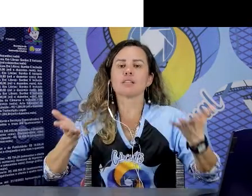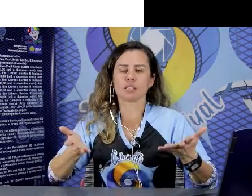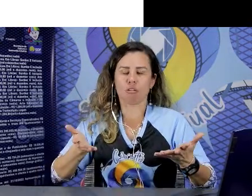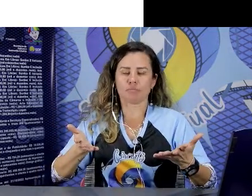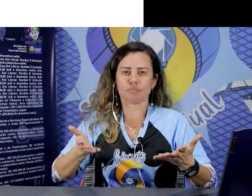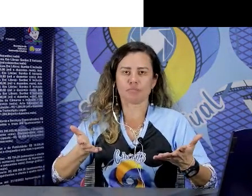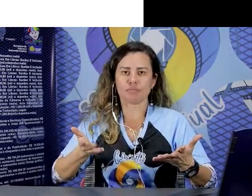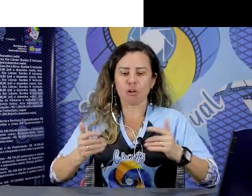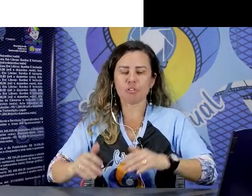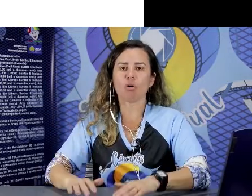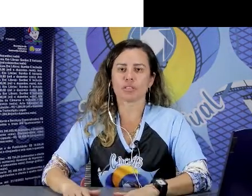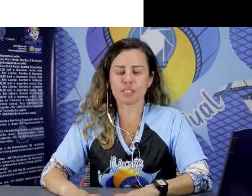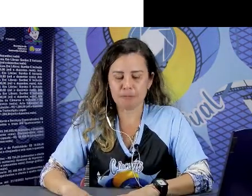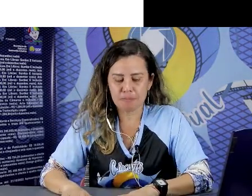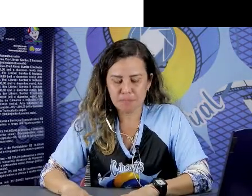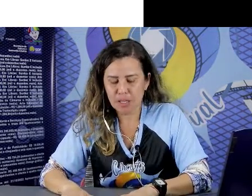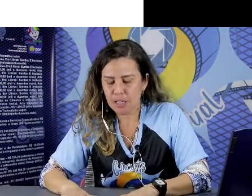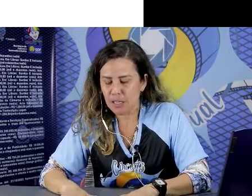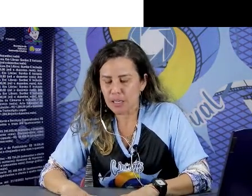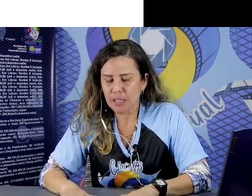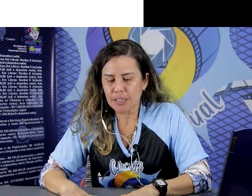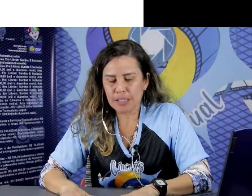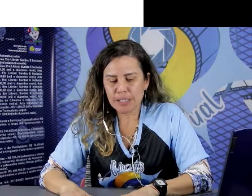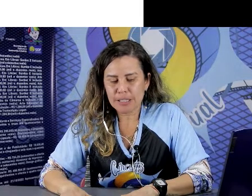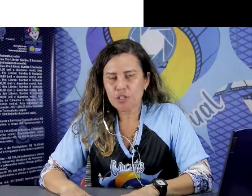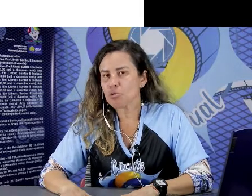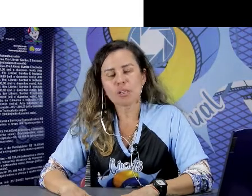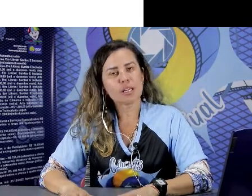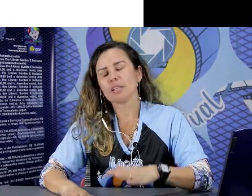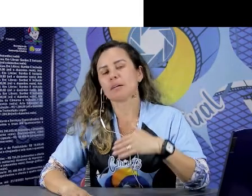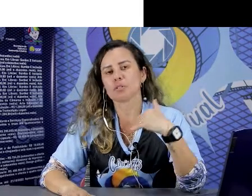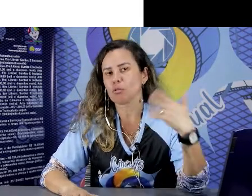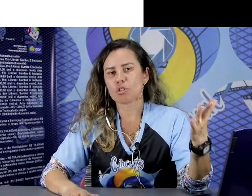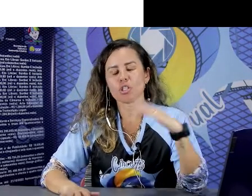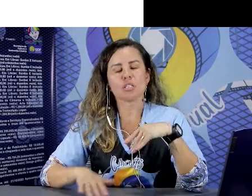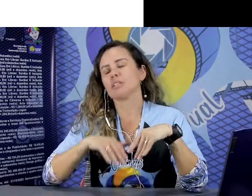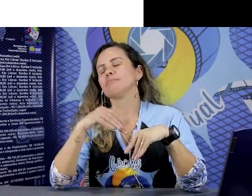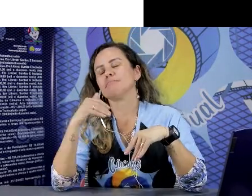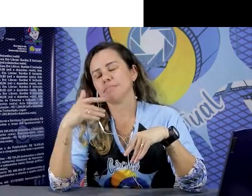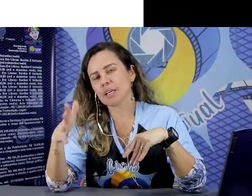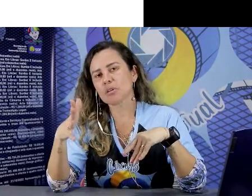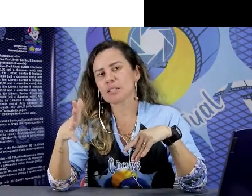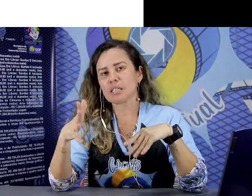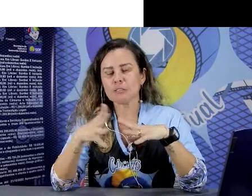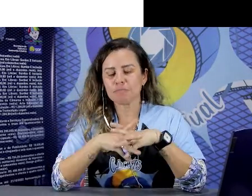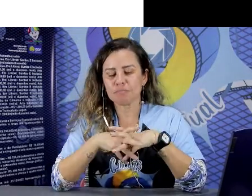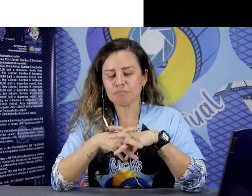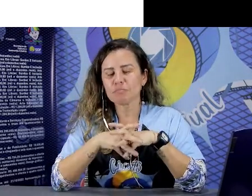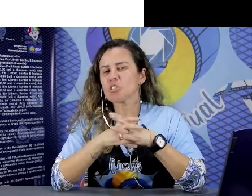socialização. É o Vygotsky. A gente estuda ele na psicologia, na educação, acho que nos